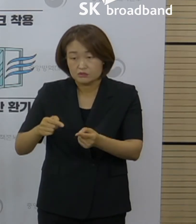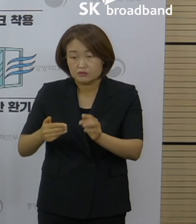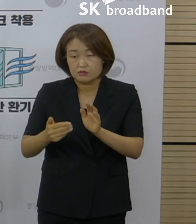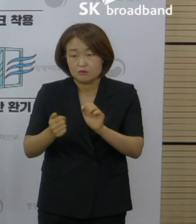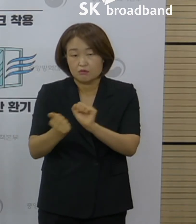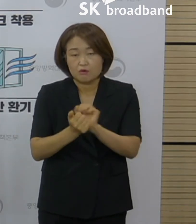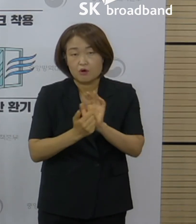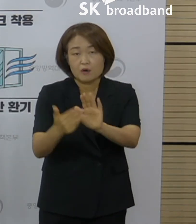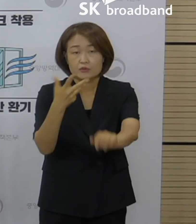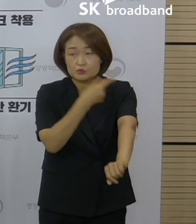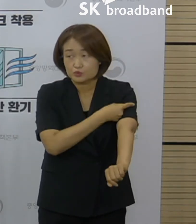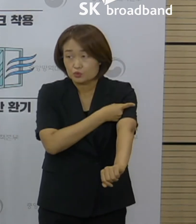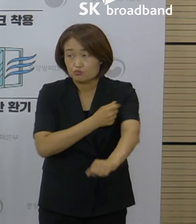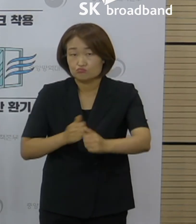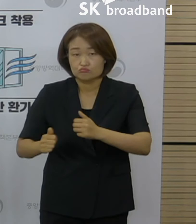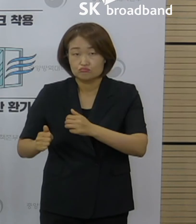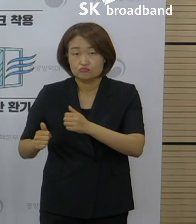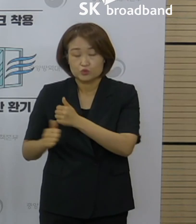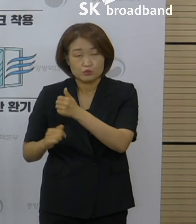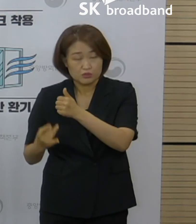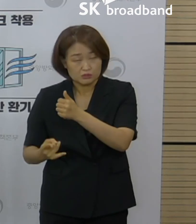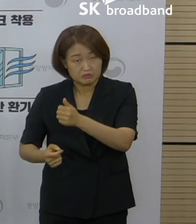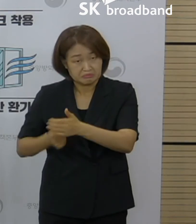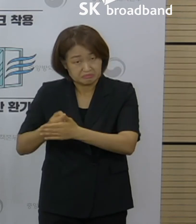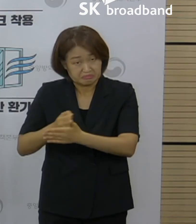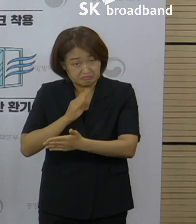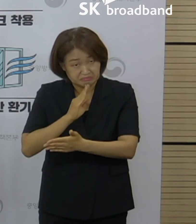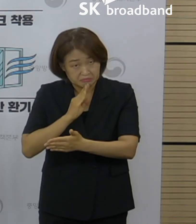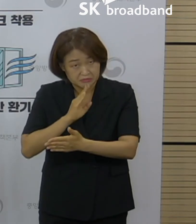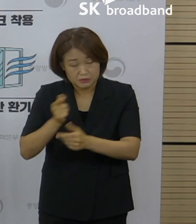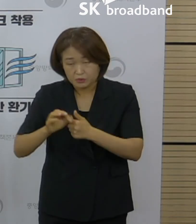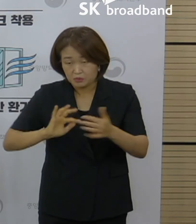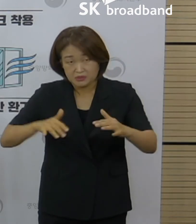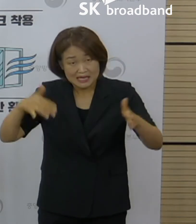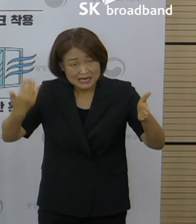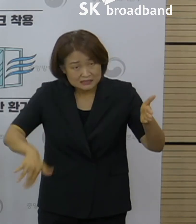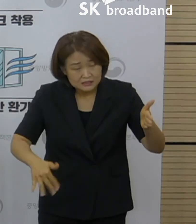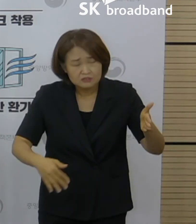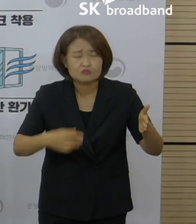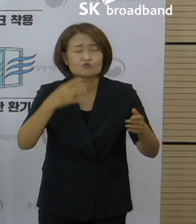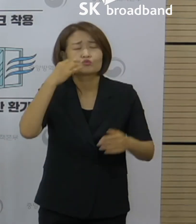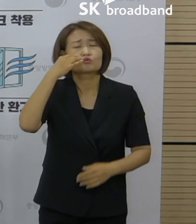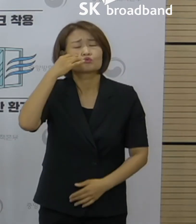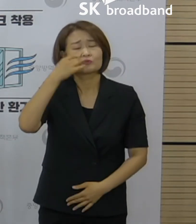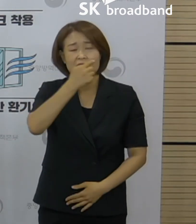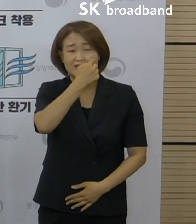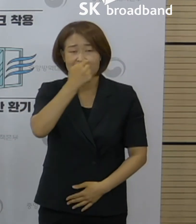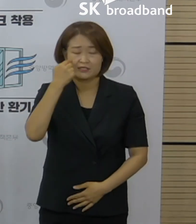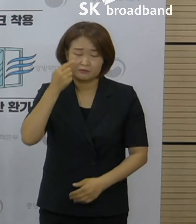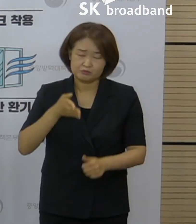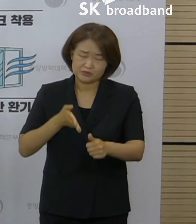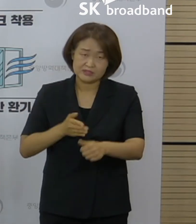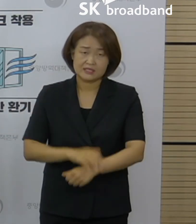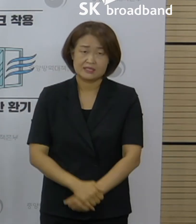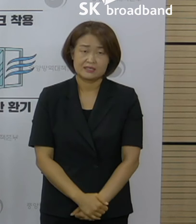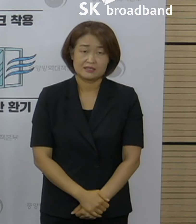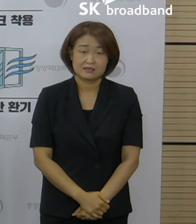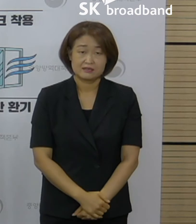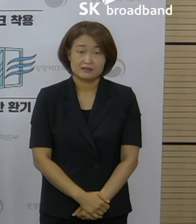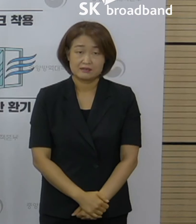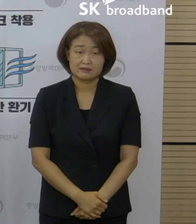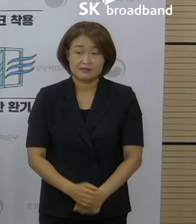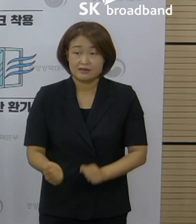것이 맞다라는 말씀인지 아니면 아직 아예 논의가 되지 않은 것인지 확인해 달라는 질의입니다. 예, 이번